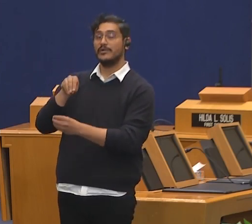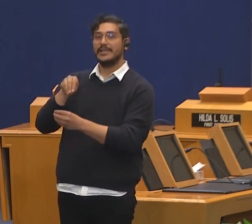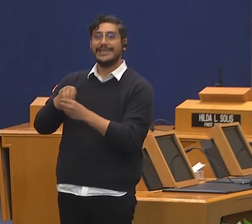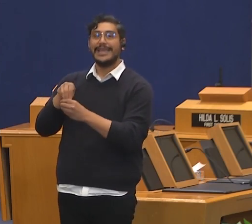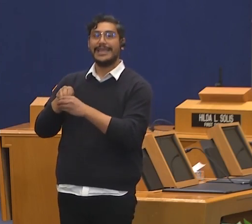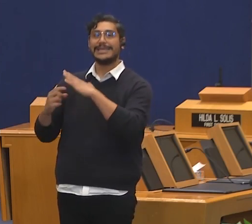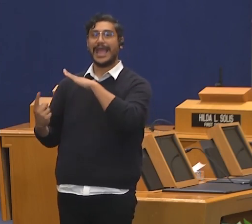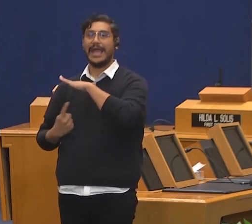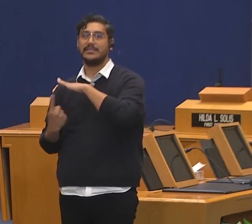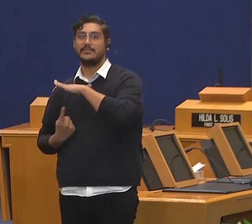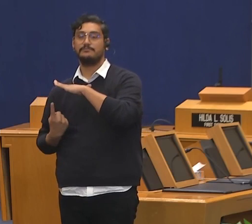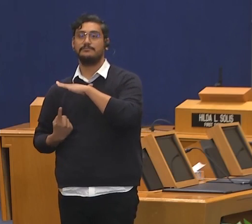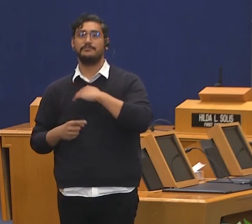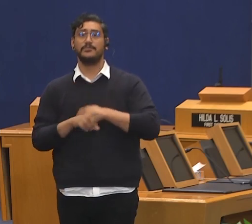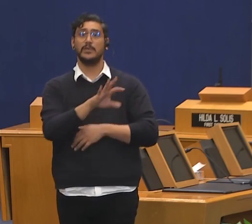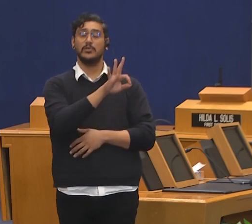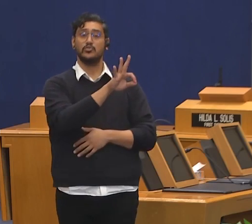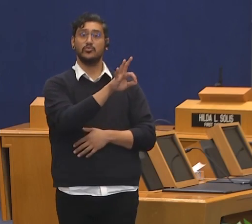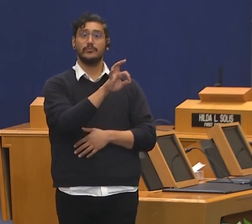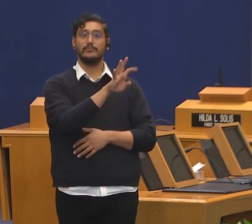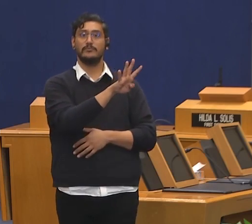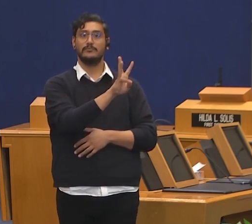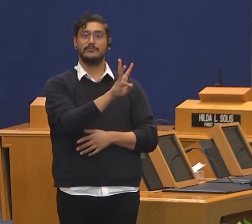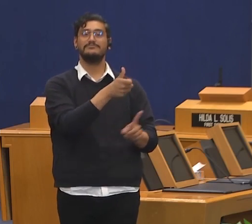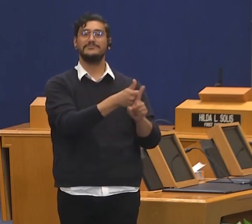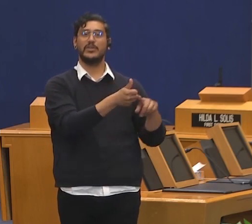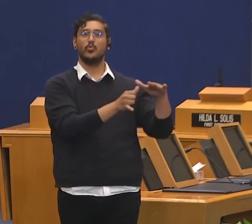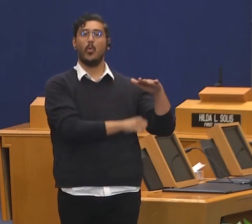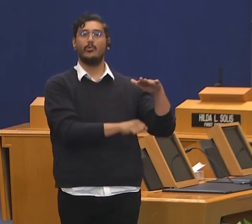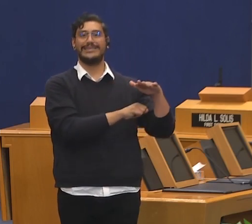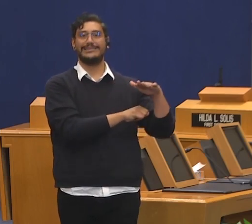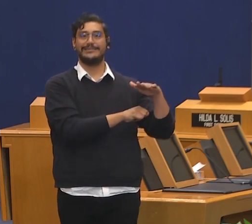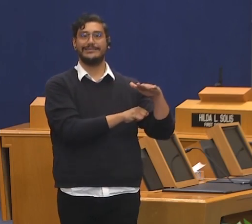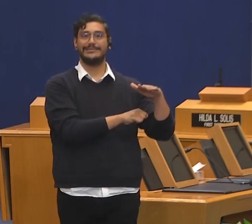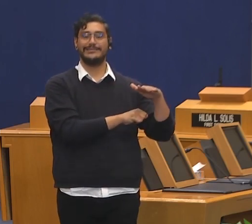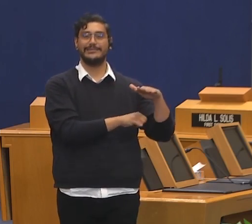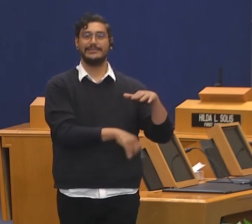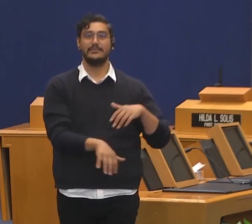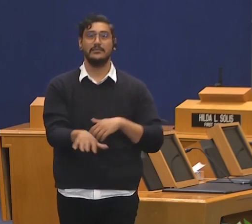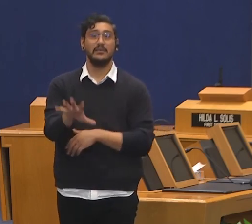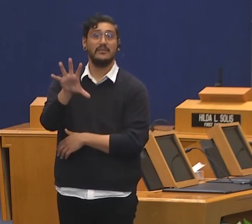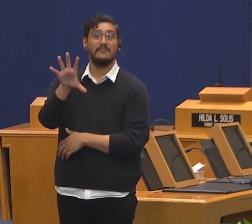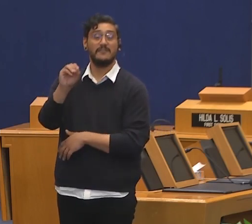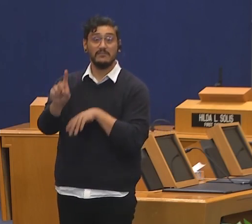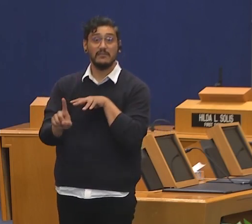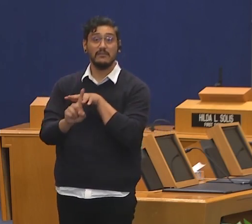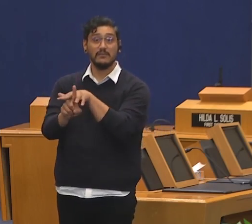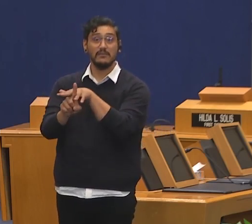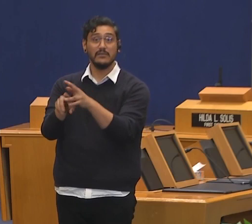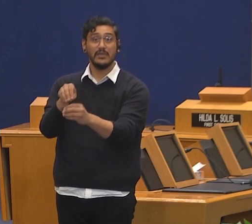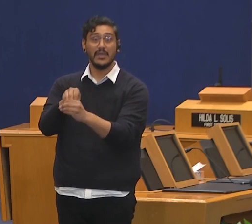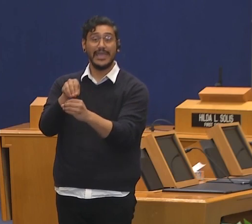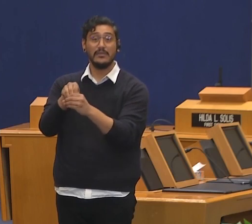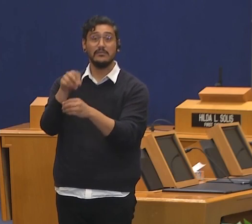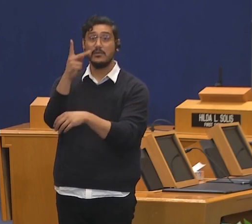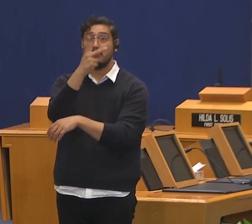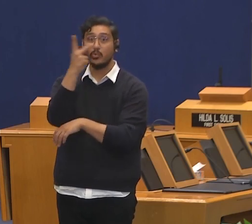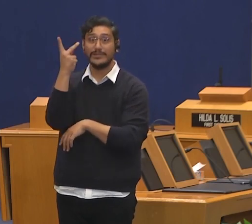aislamiento y 943 están en cuarentena. 50 casos en las prisiones